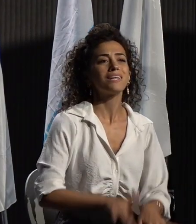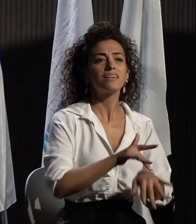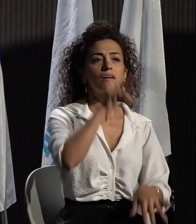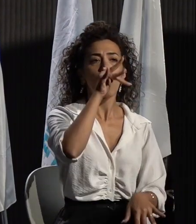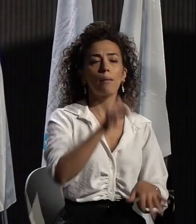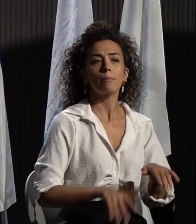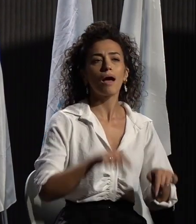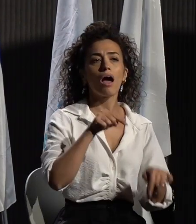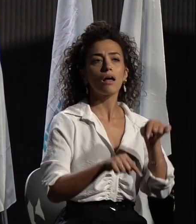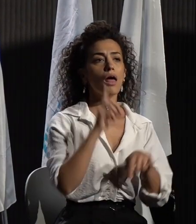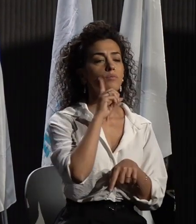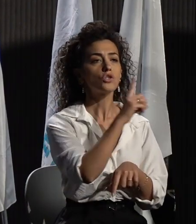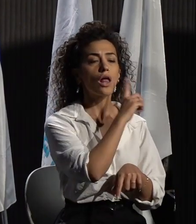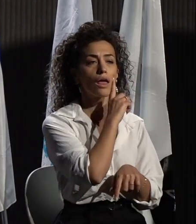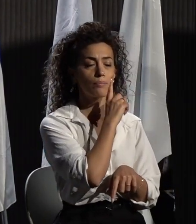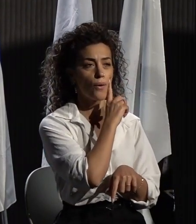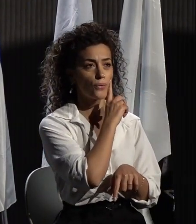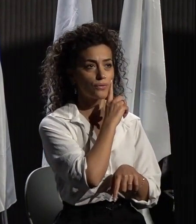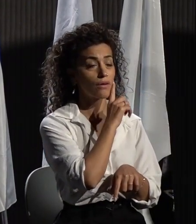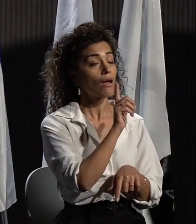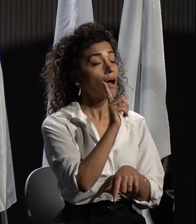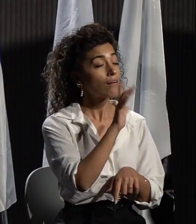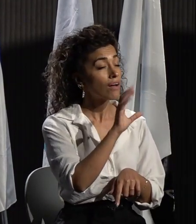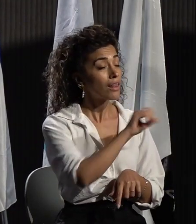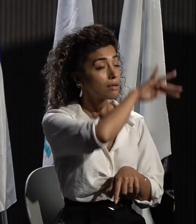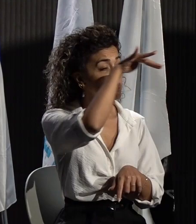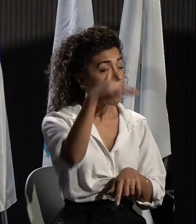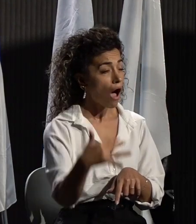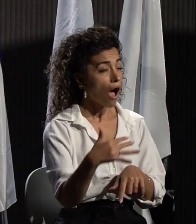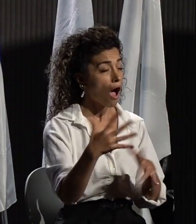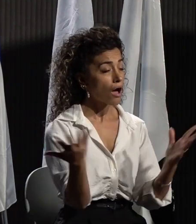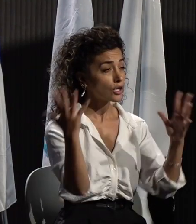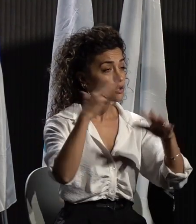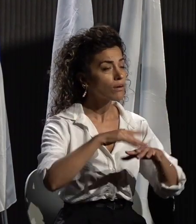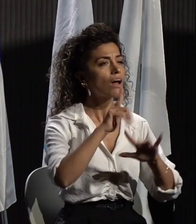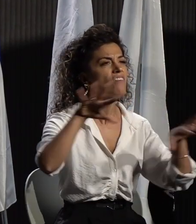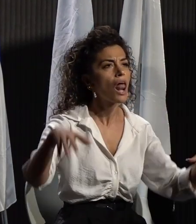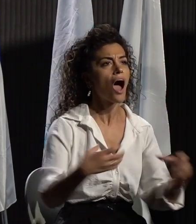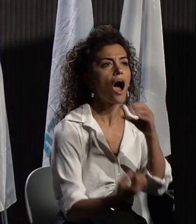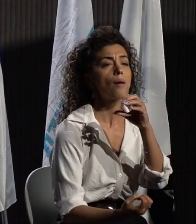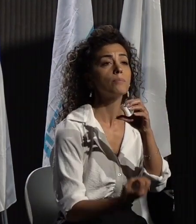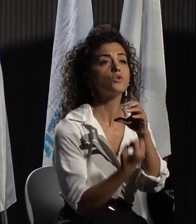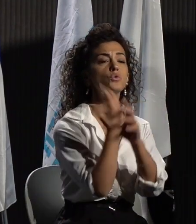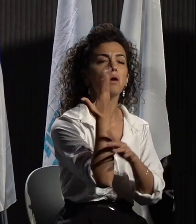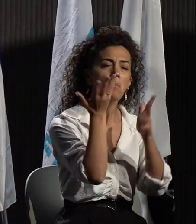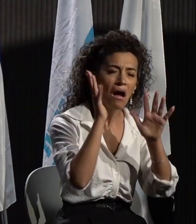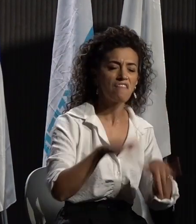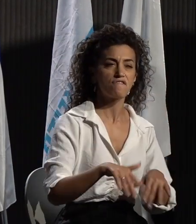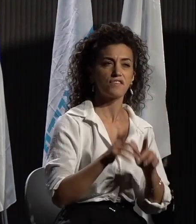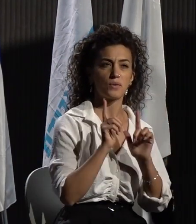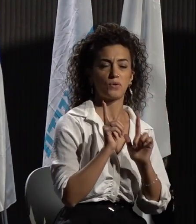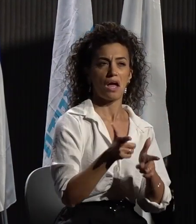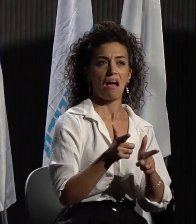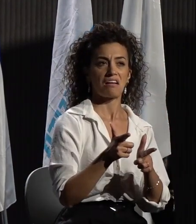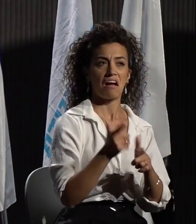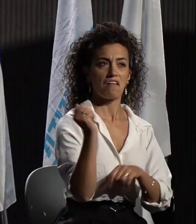העם עם עלי אדמתו יובס. אך שבע יקום העם עם עלי אדמתו